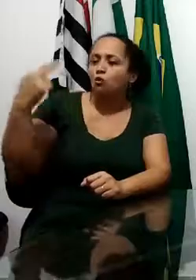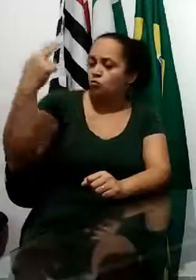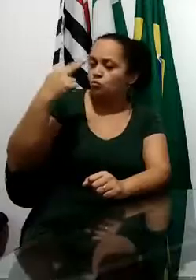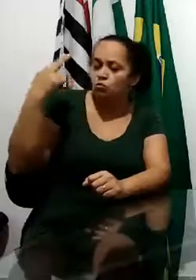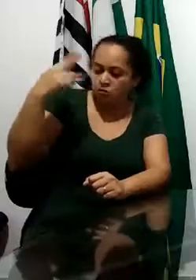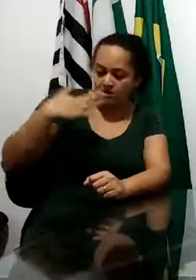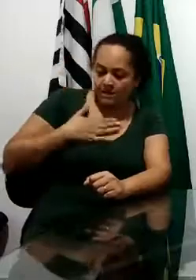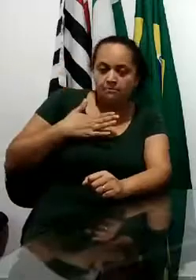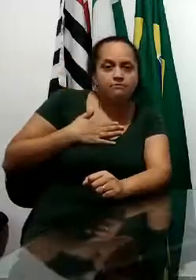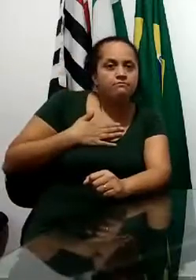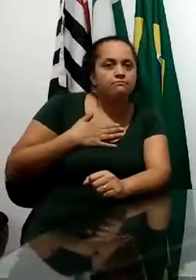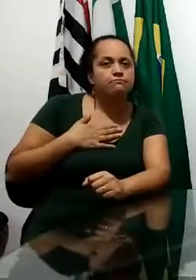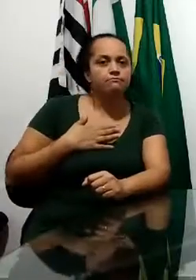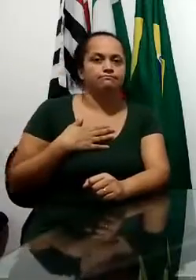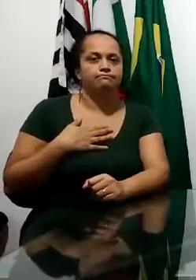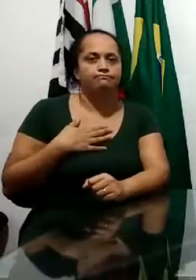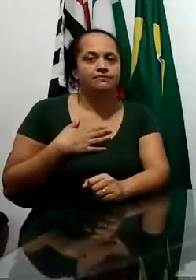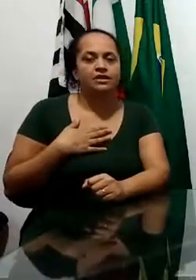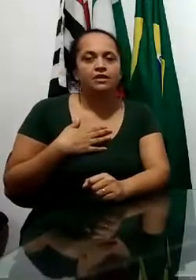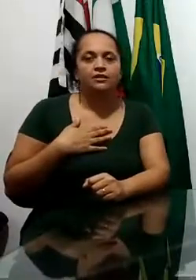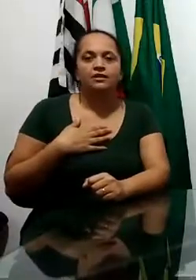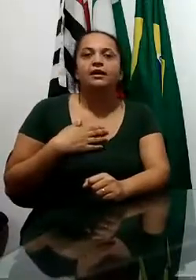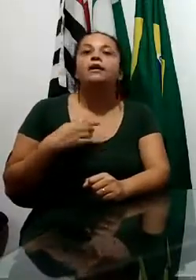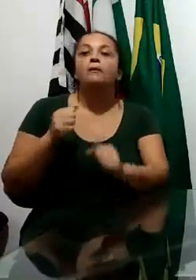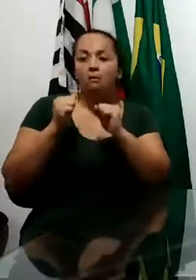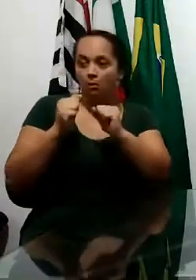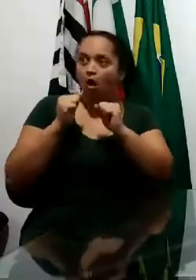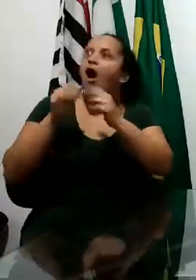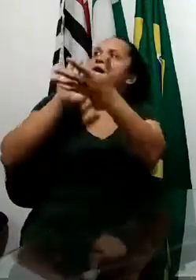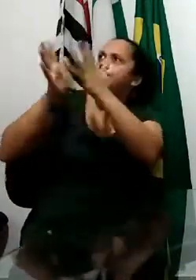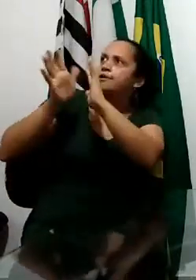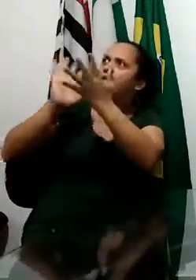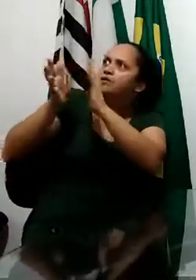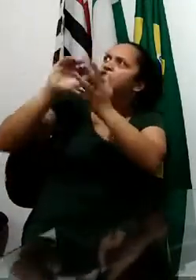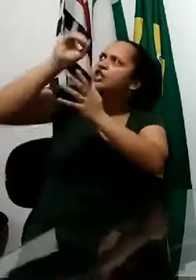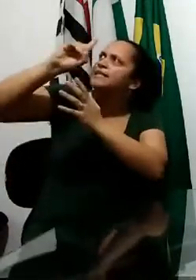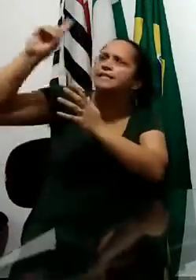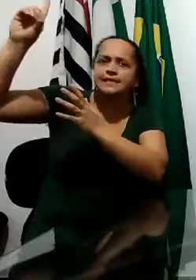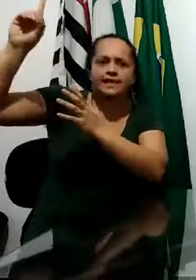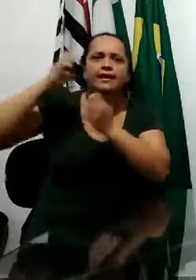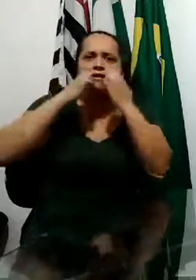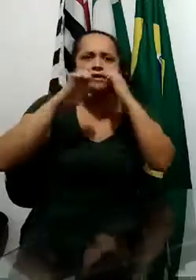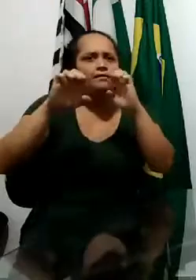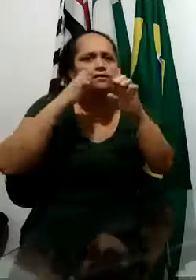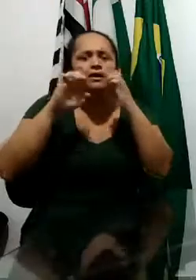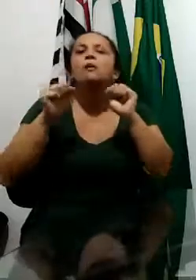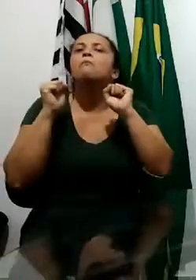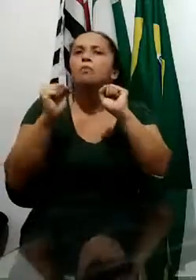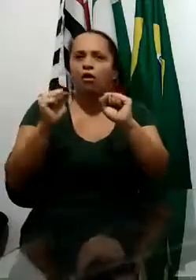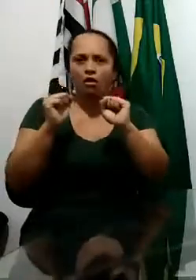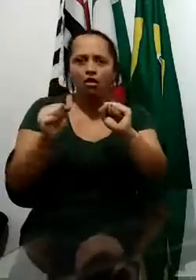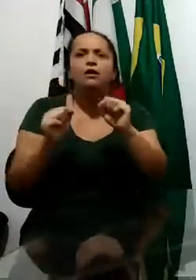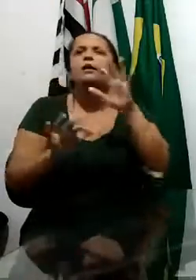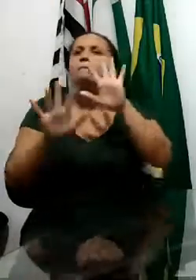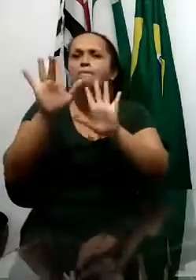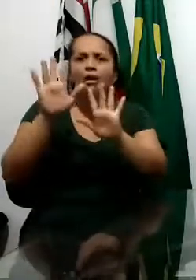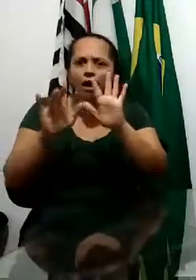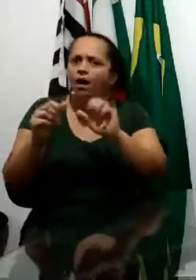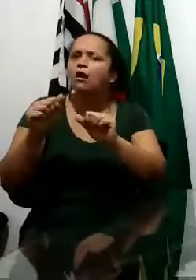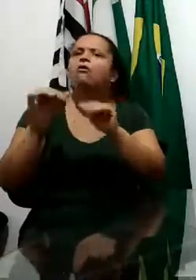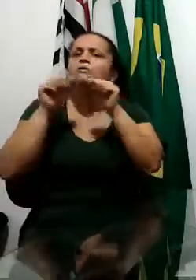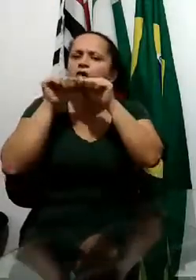minha vida, usa a minha boca para anunciar as boas novas da salvação, usa as minhas mãos para